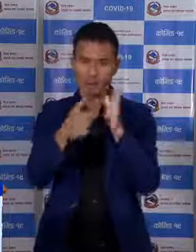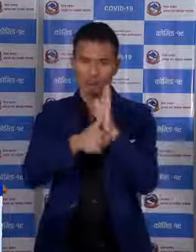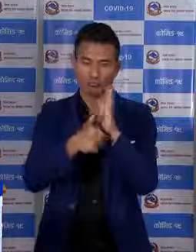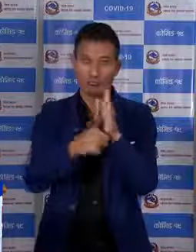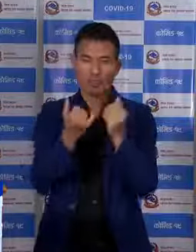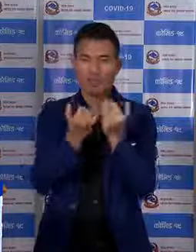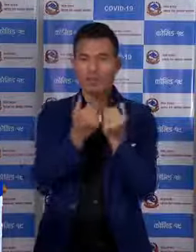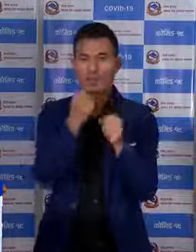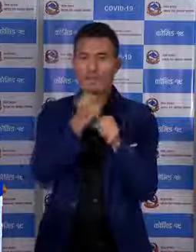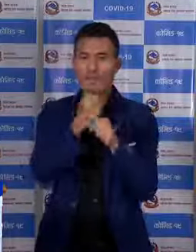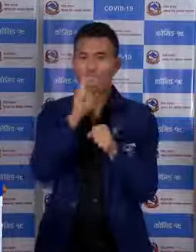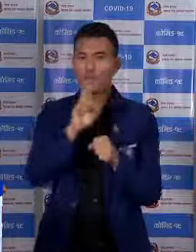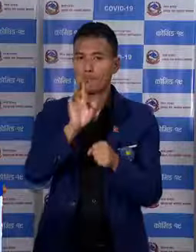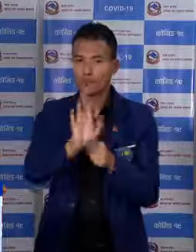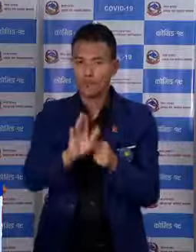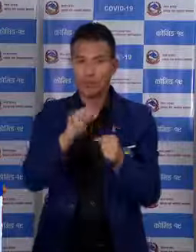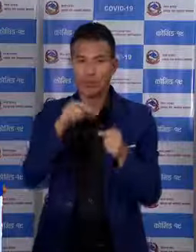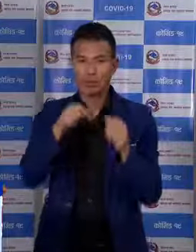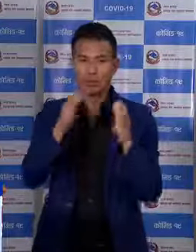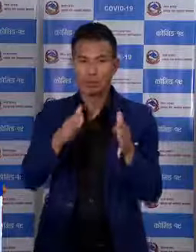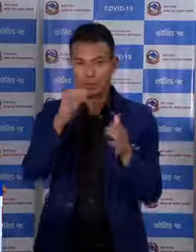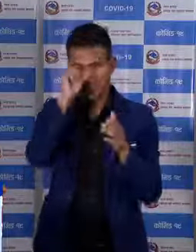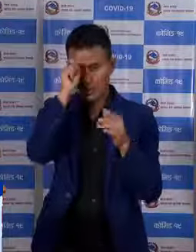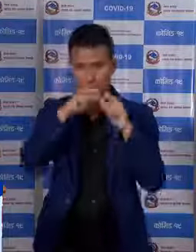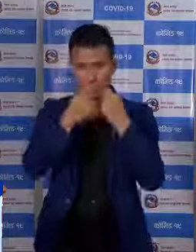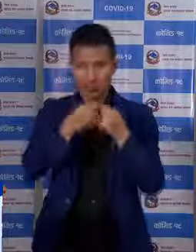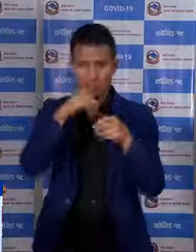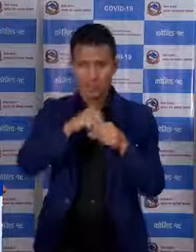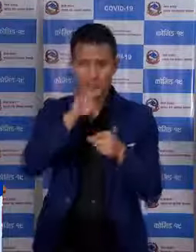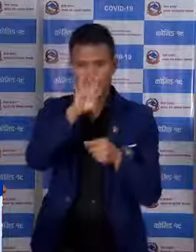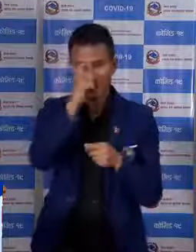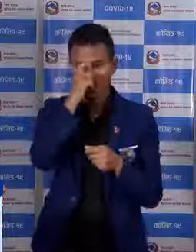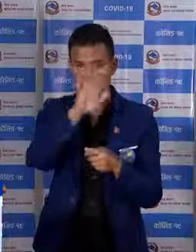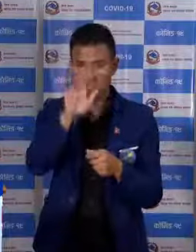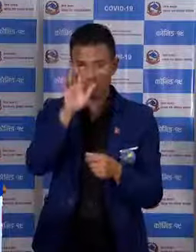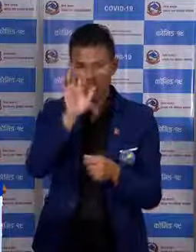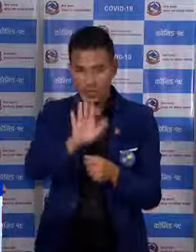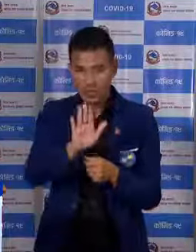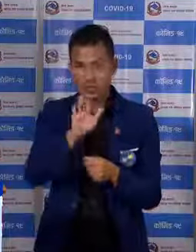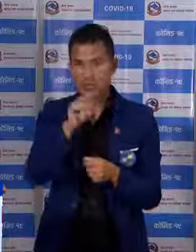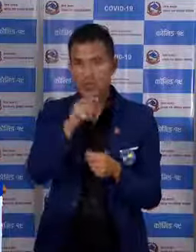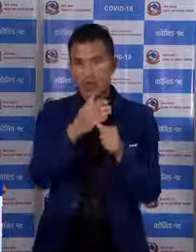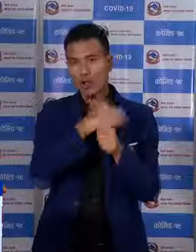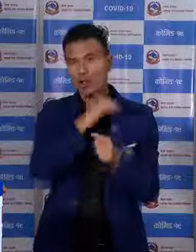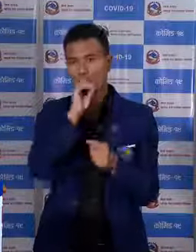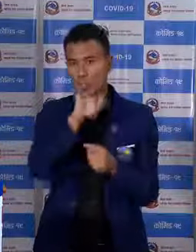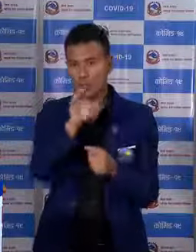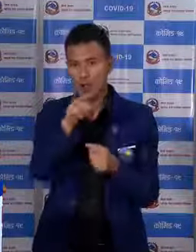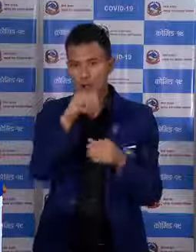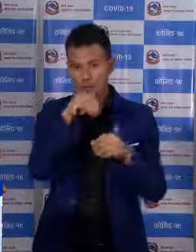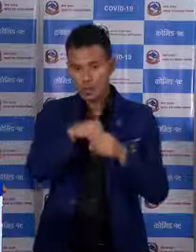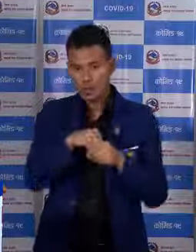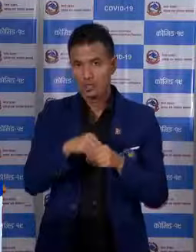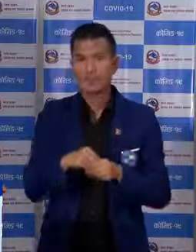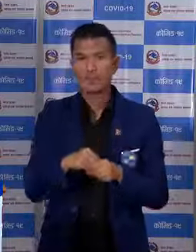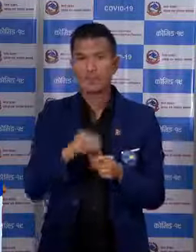रहे को छा रहाल संबरेर जोन मा परेका चार्शे कच्पन्न उन्छा मेले एस वगीने बनी सकेको छो वारु मद्दे